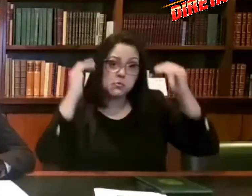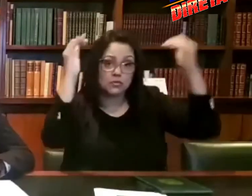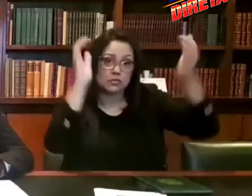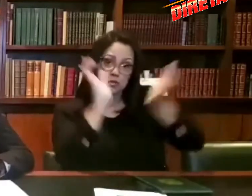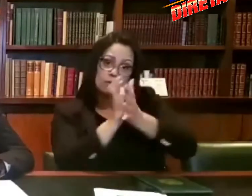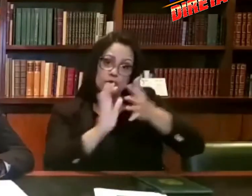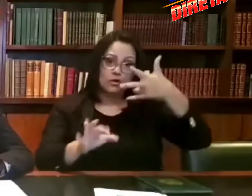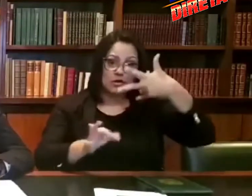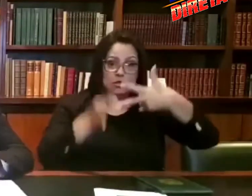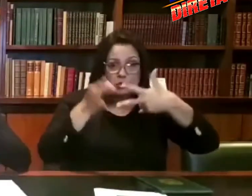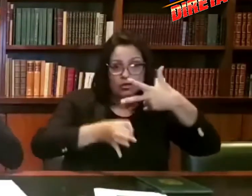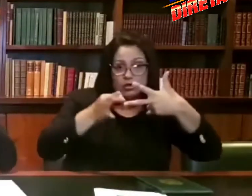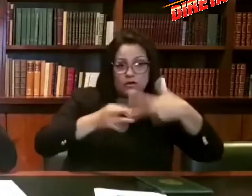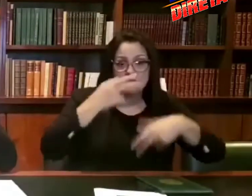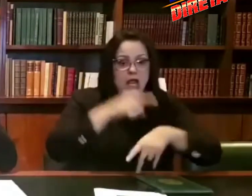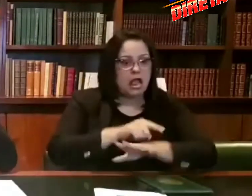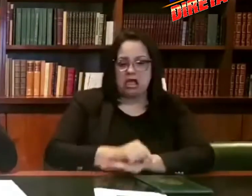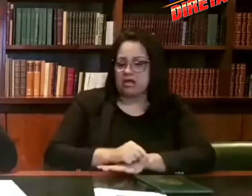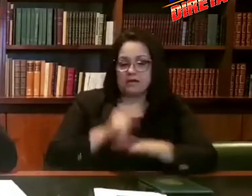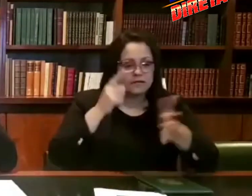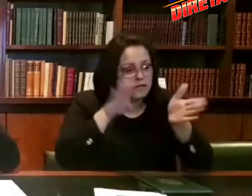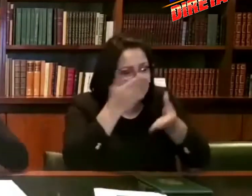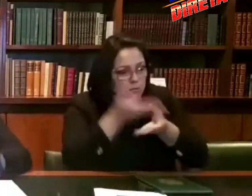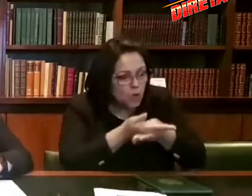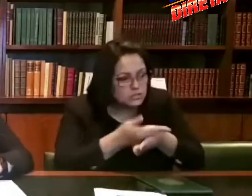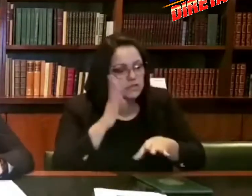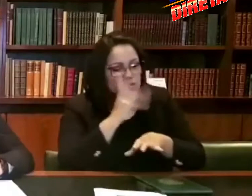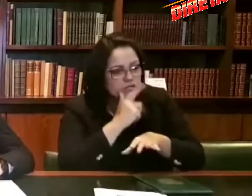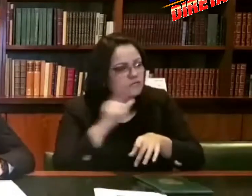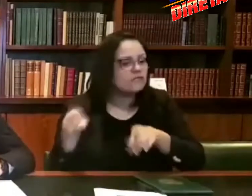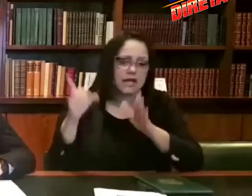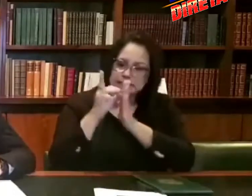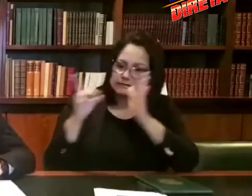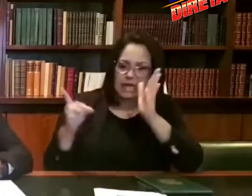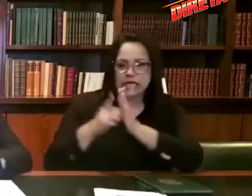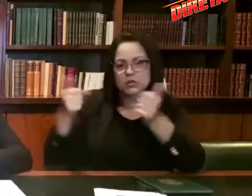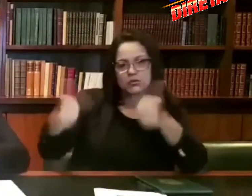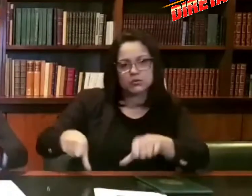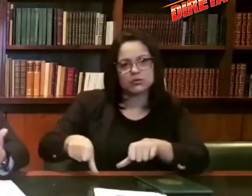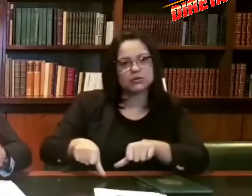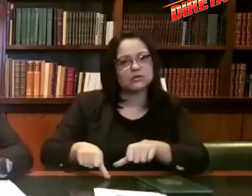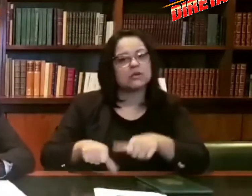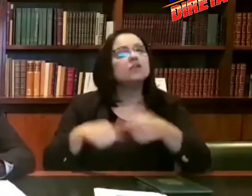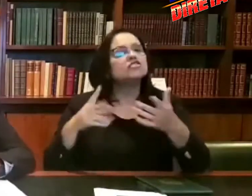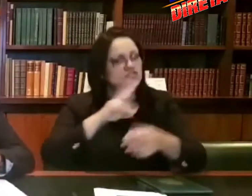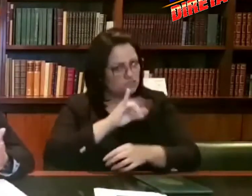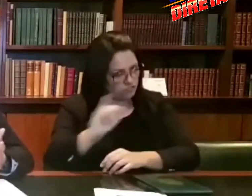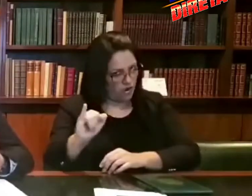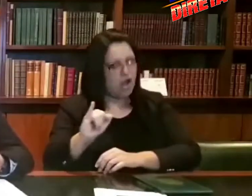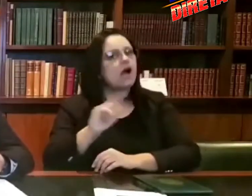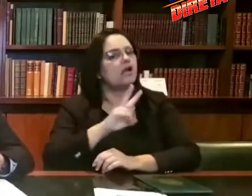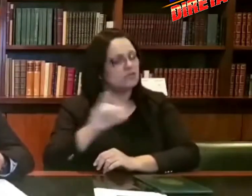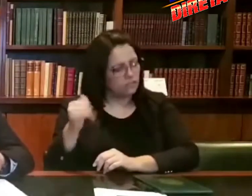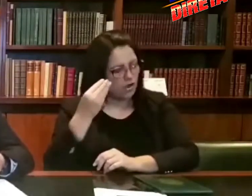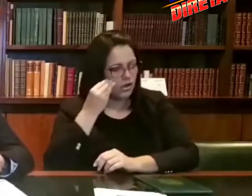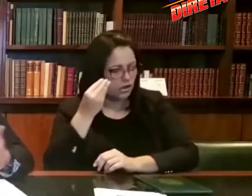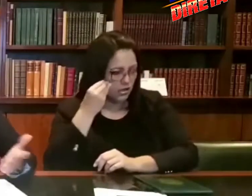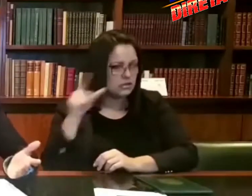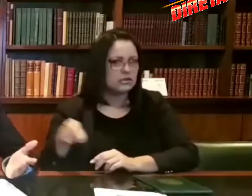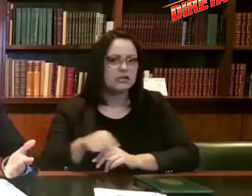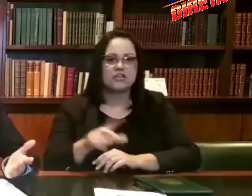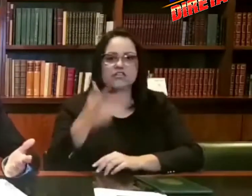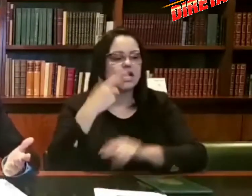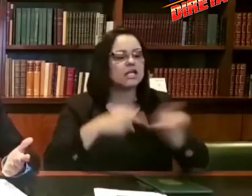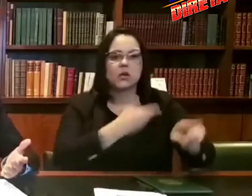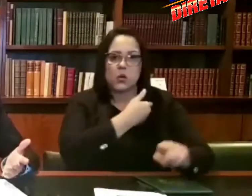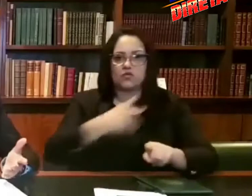judiciário dizer que o decreto é inconstitucional, né, e suspender sem efeito. Logicamente vai recorrer. Esse é o caminho, não é simplesmente não